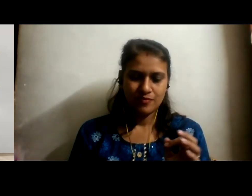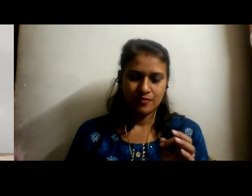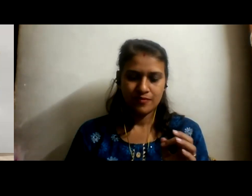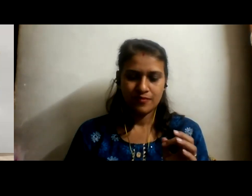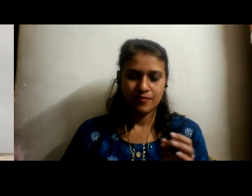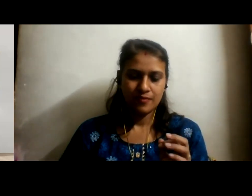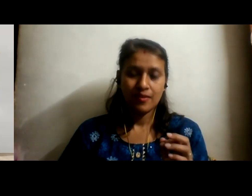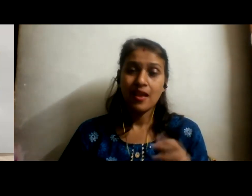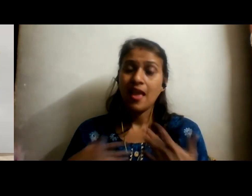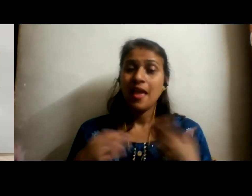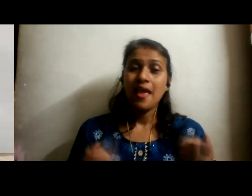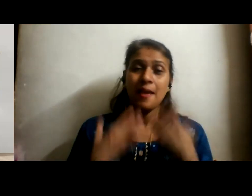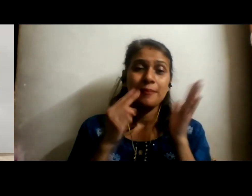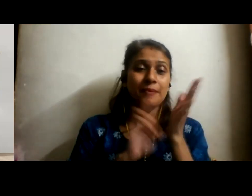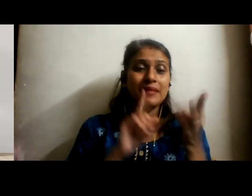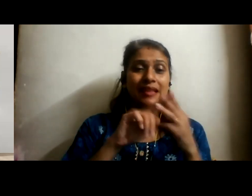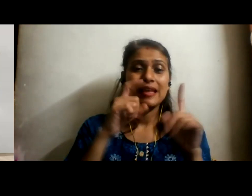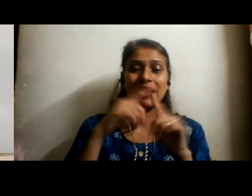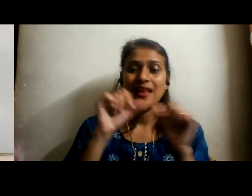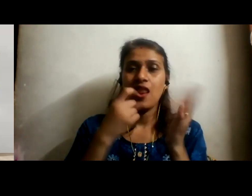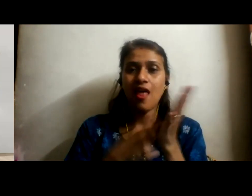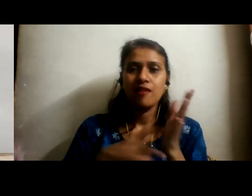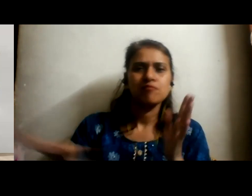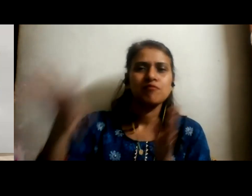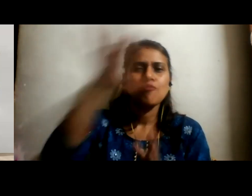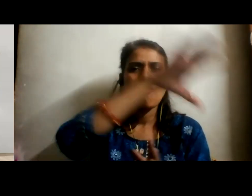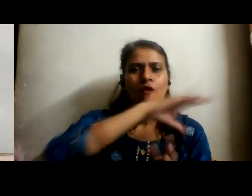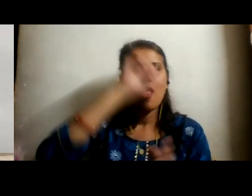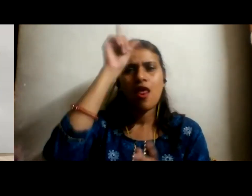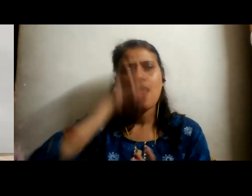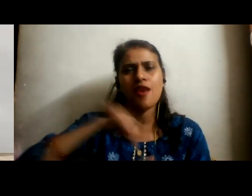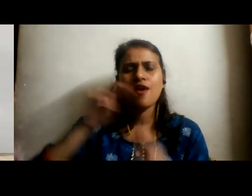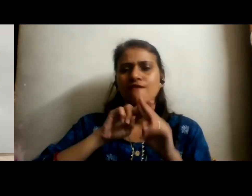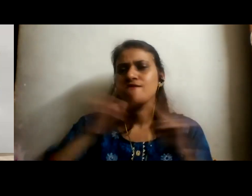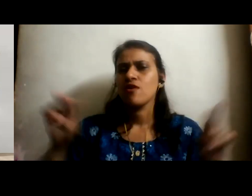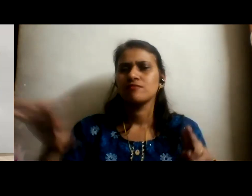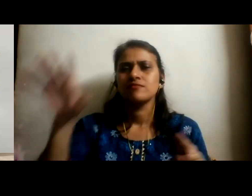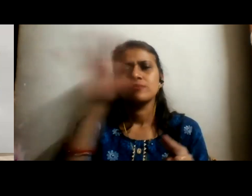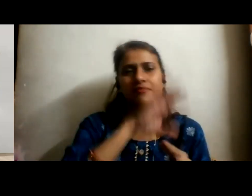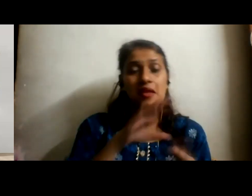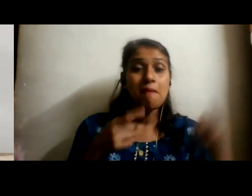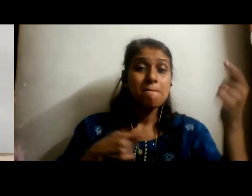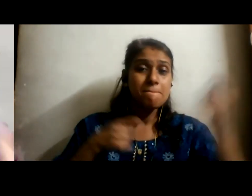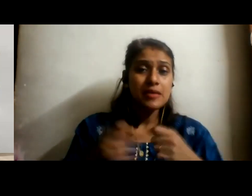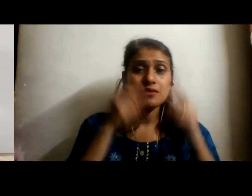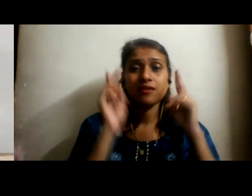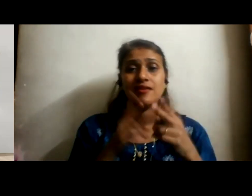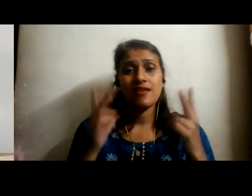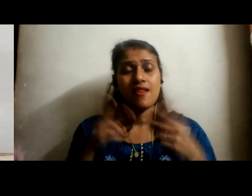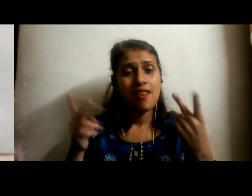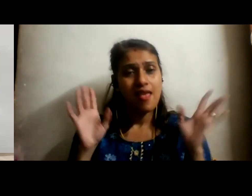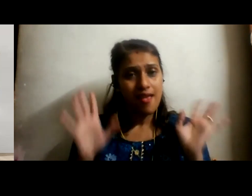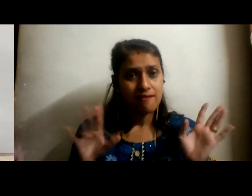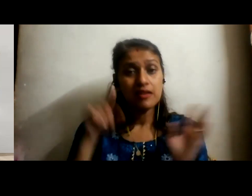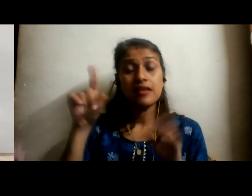support. हमारे नीडर members पूरे इंडिया में हैं, बहुत सारे तरह तरह के businesses हैं उनके, तो अगर उस business में उन